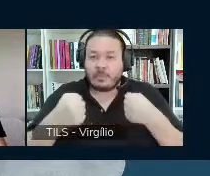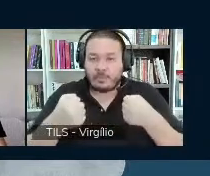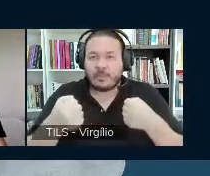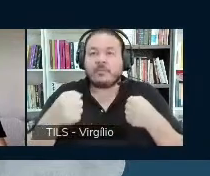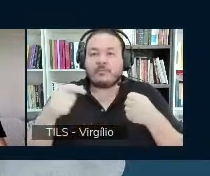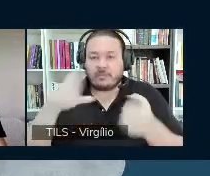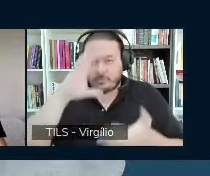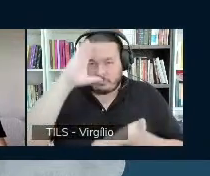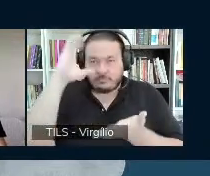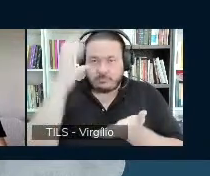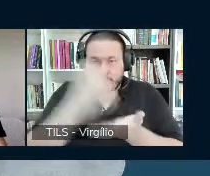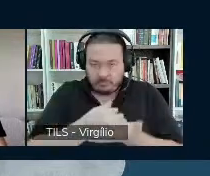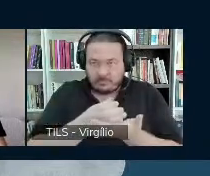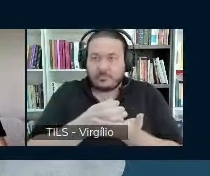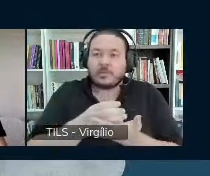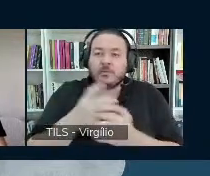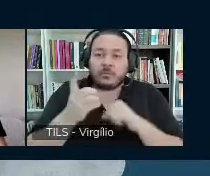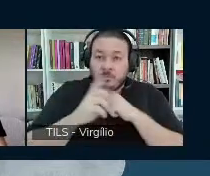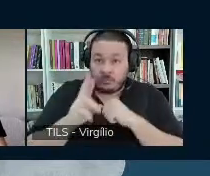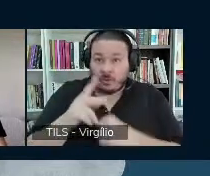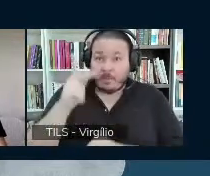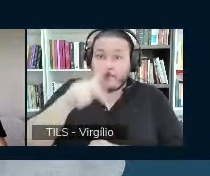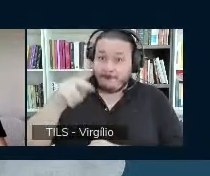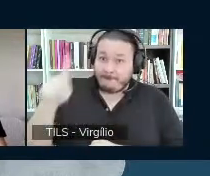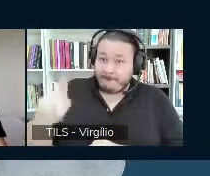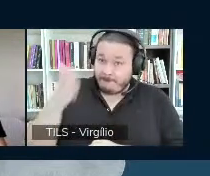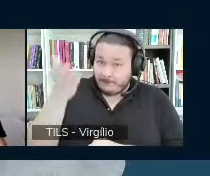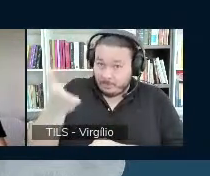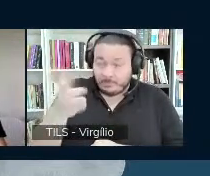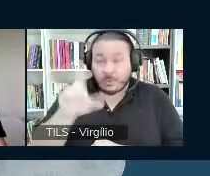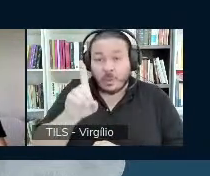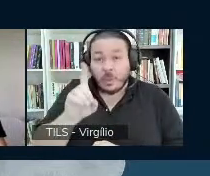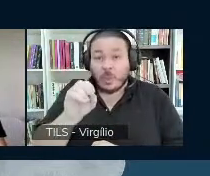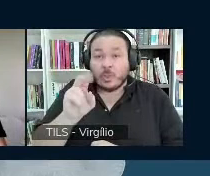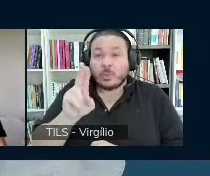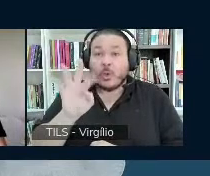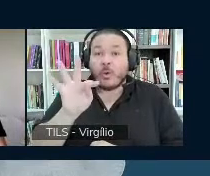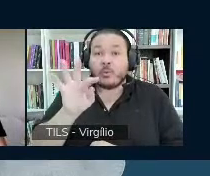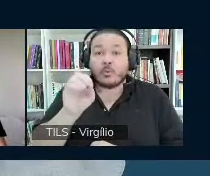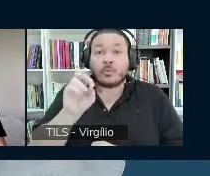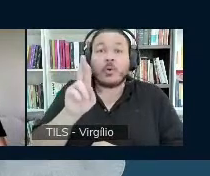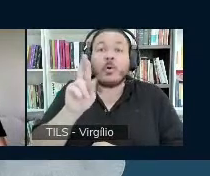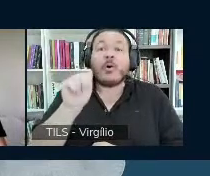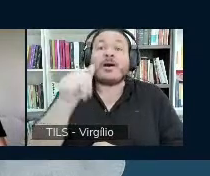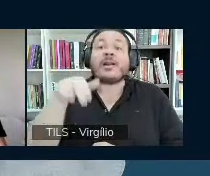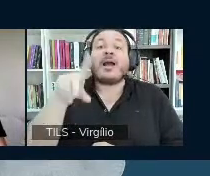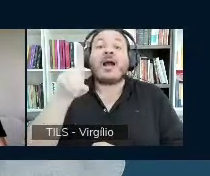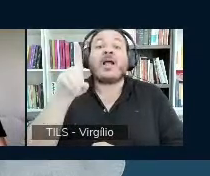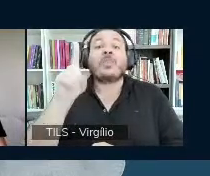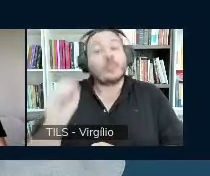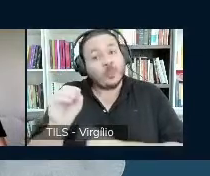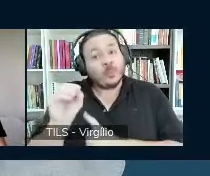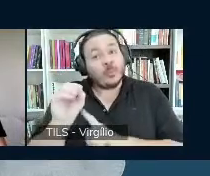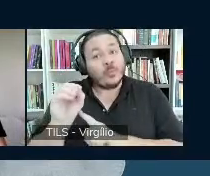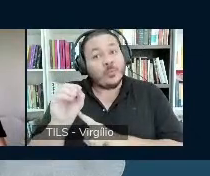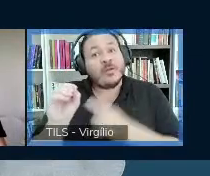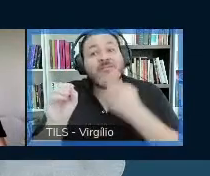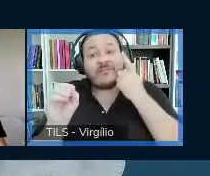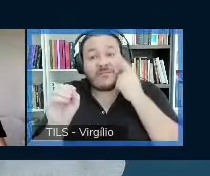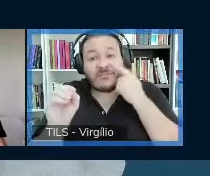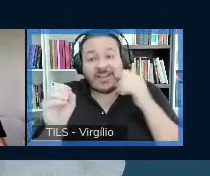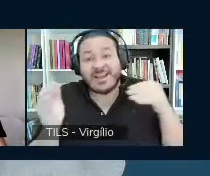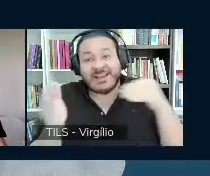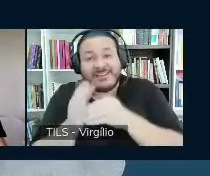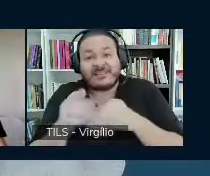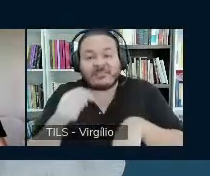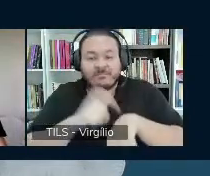professor doutorando. Até este momento, vamos ver depois das 18 horas se continua doutorando, não é? A banca